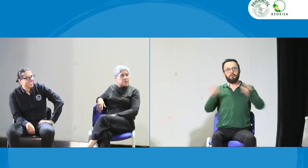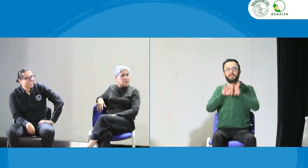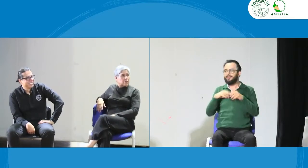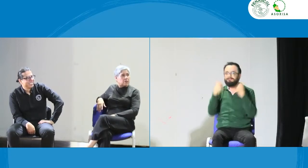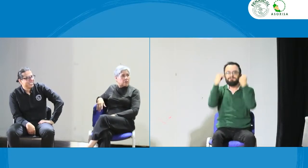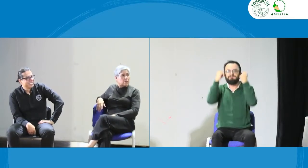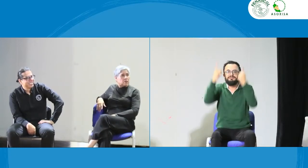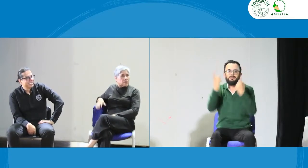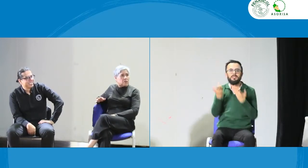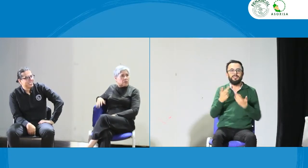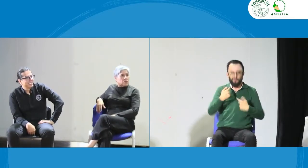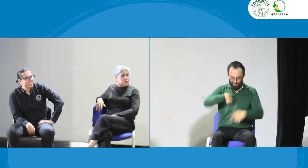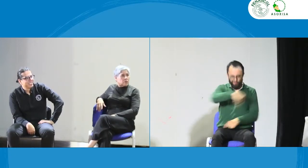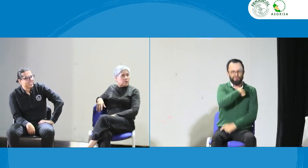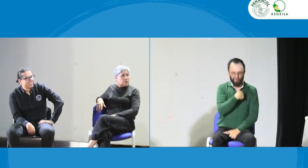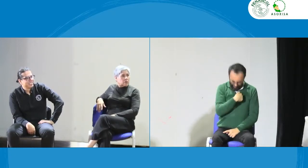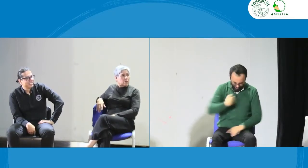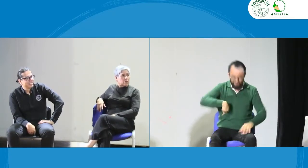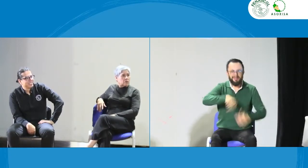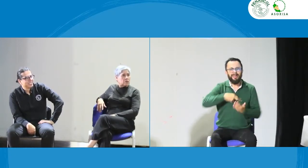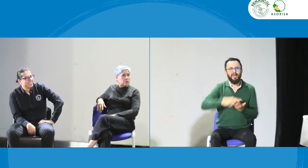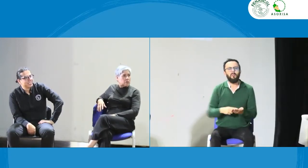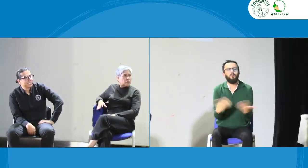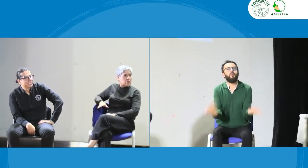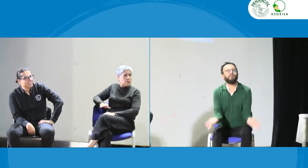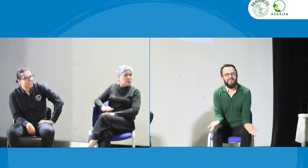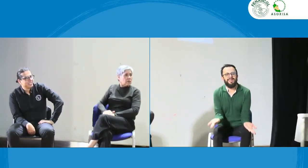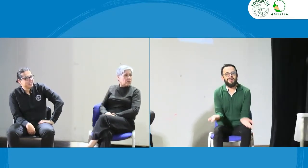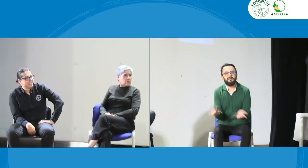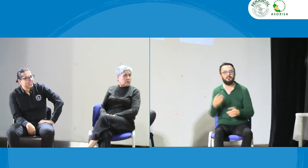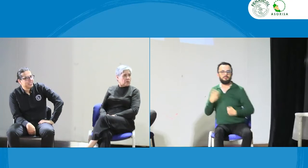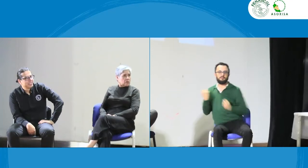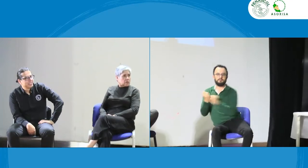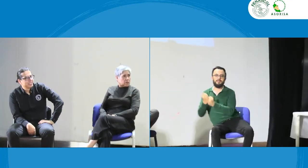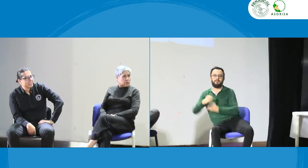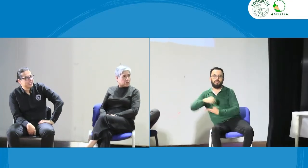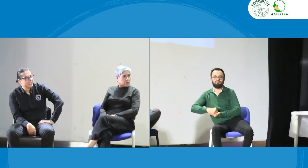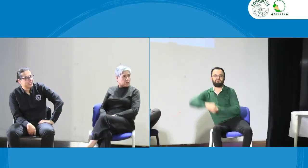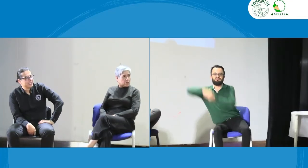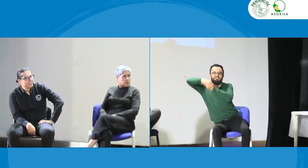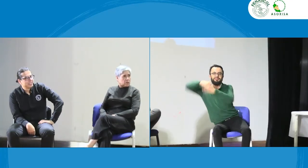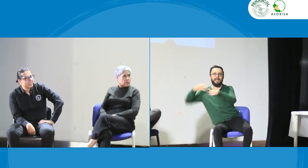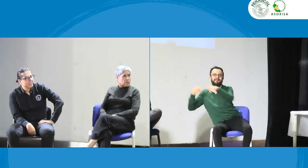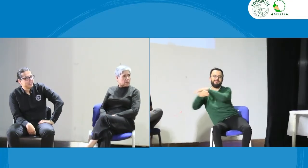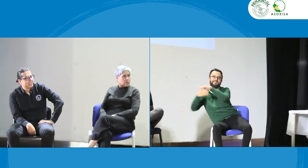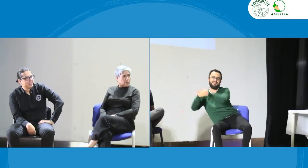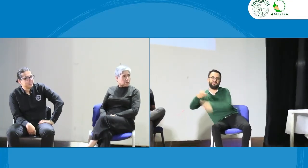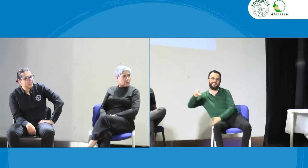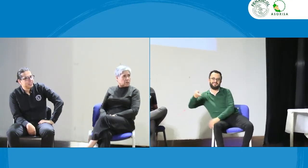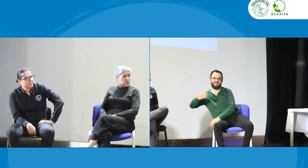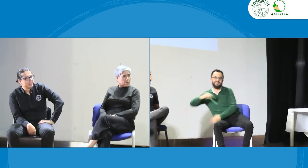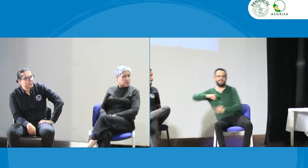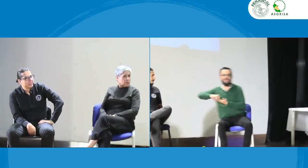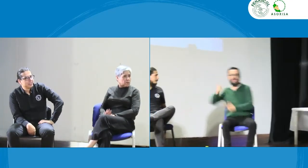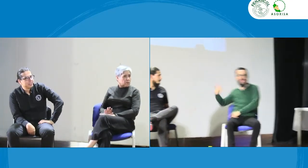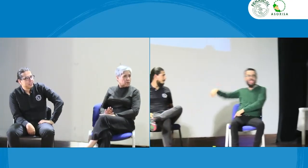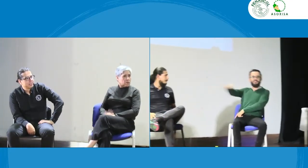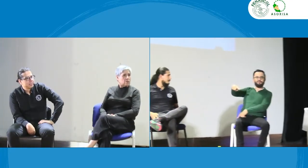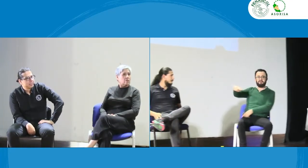Entonces es importante que nosotros nos llamemos a la reflexión y digamos ¿por qué soy intérprete de lengua de señas? Soy intérprete de lengua de señas